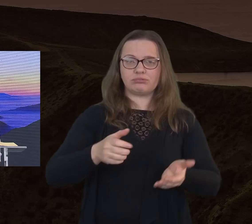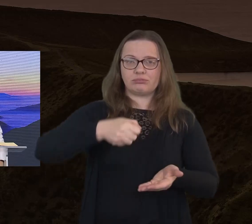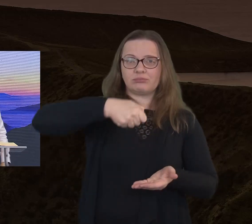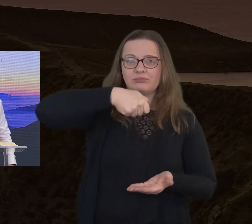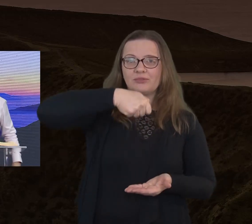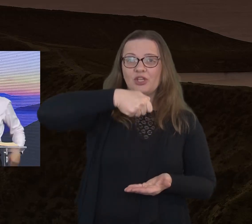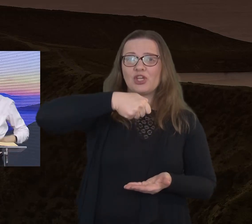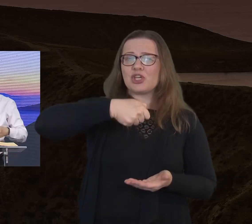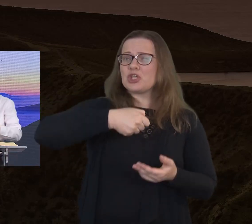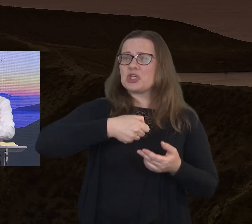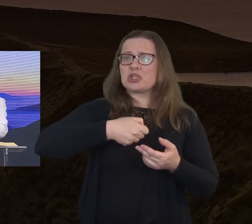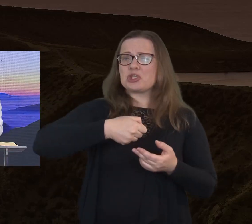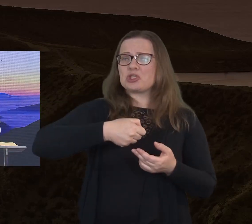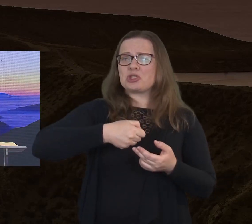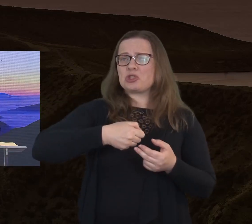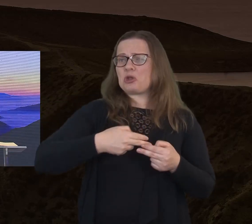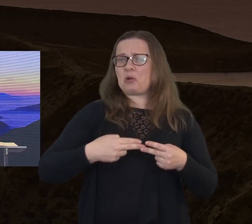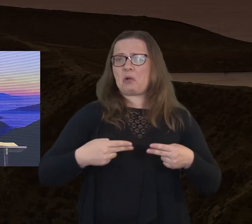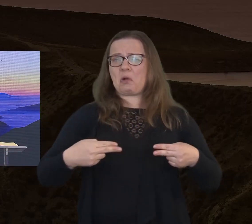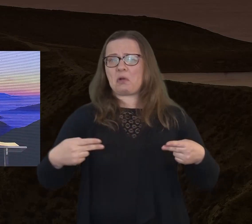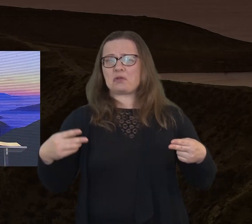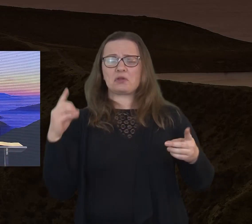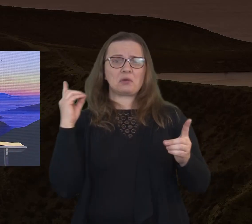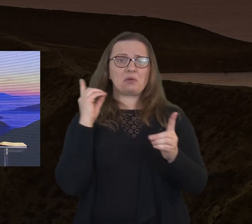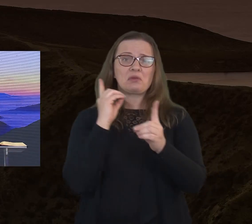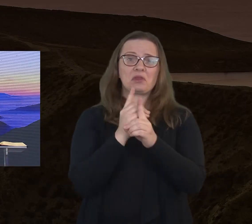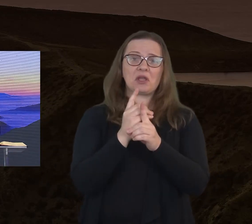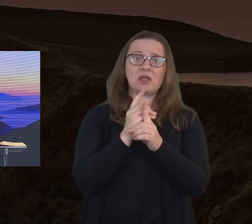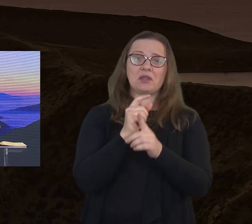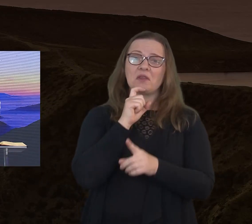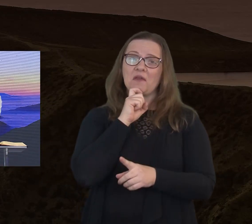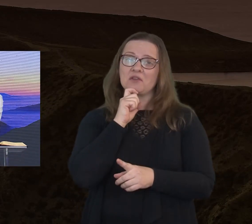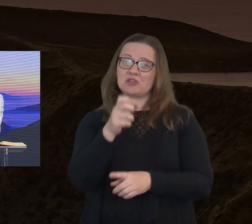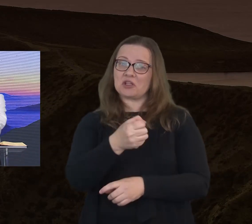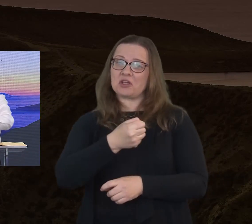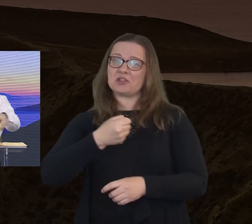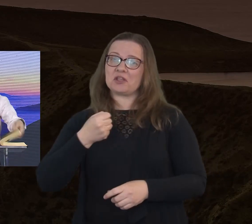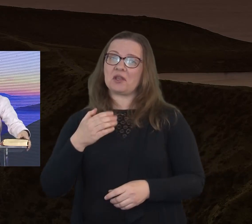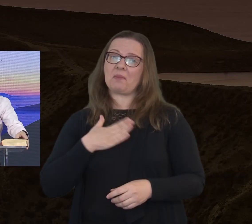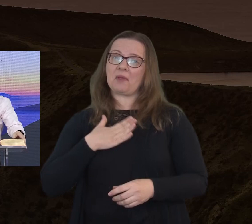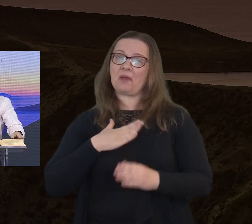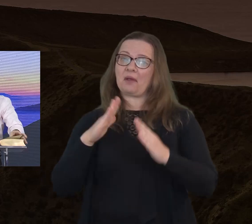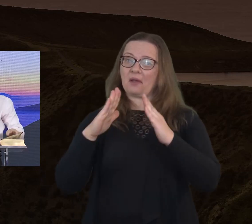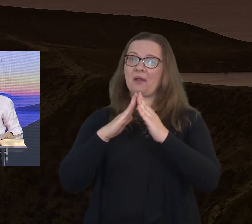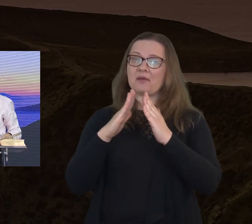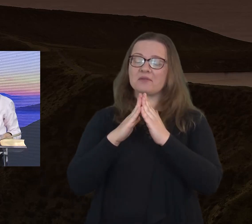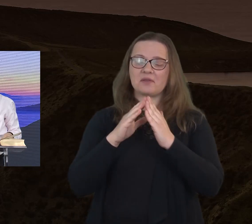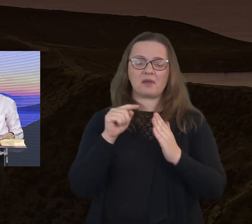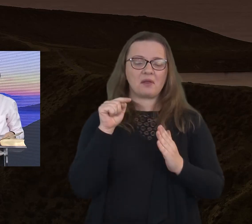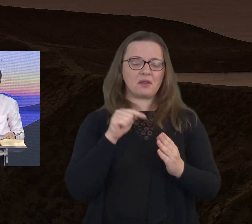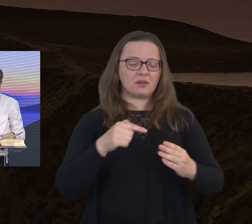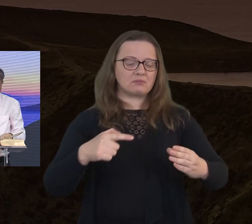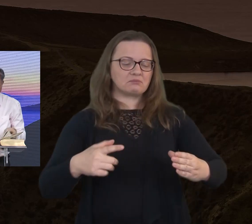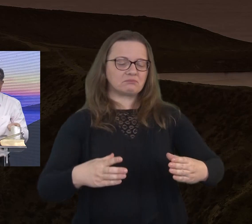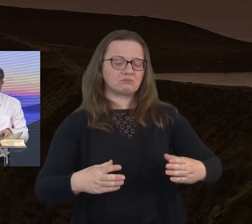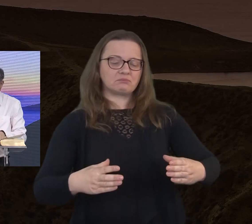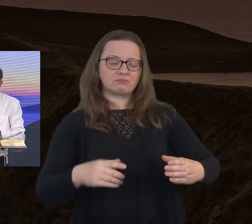Diz coisas que eu achei na geladeira lá de casa, tá? E nessa cesta